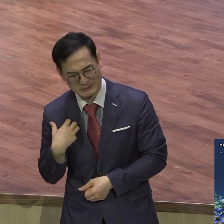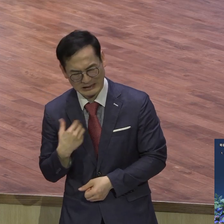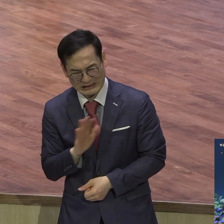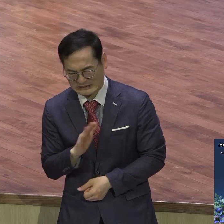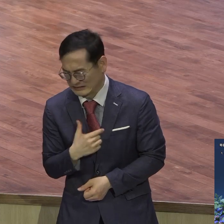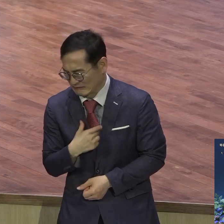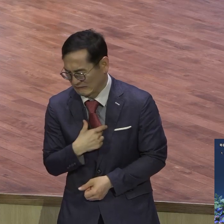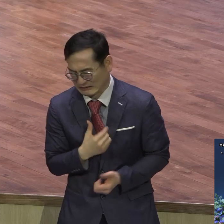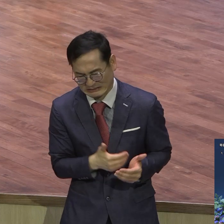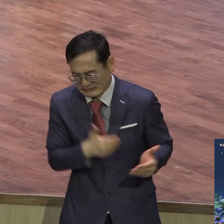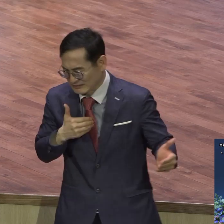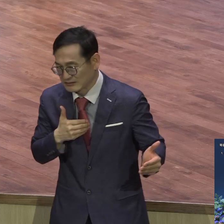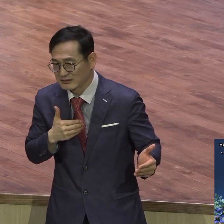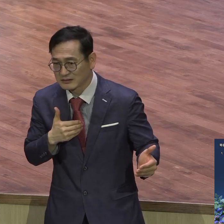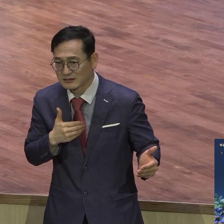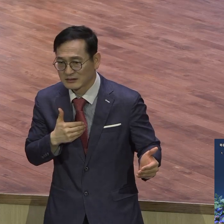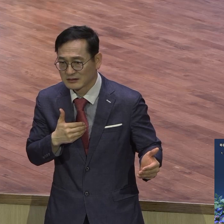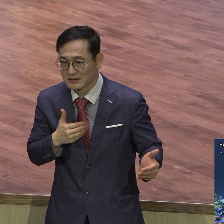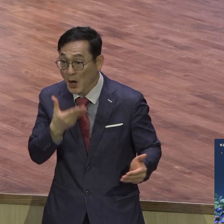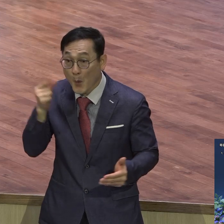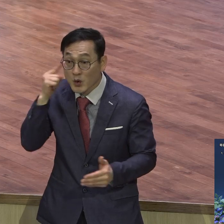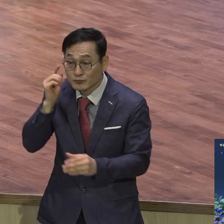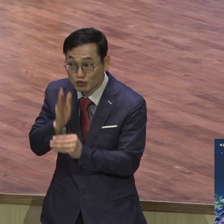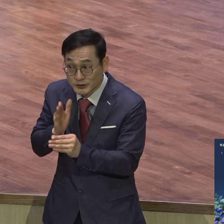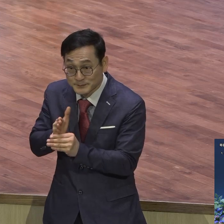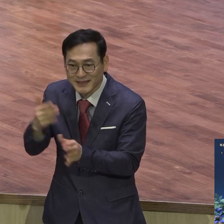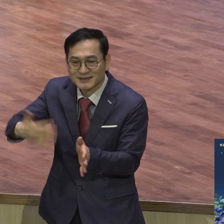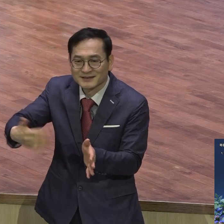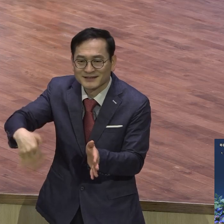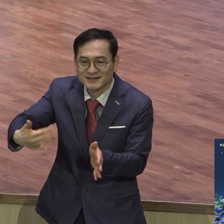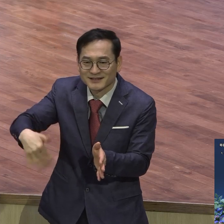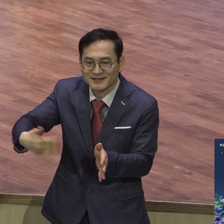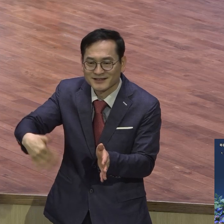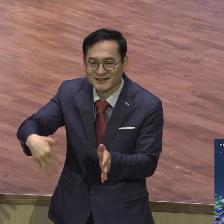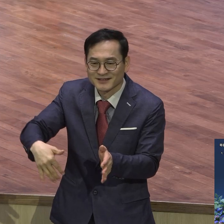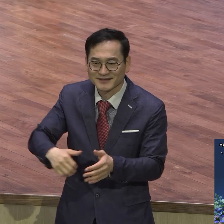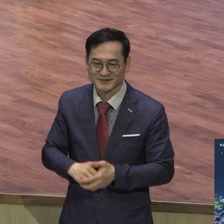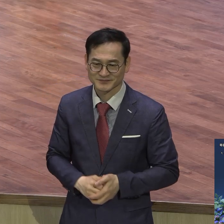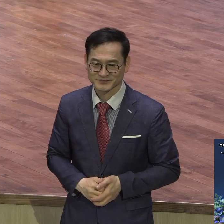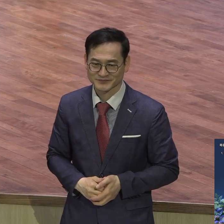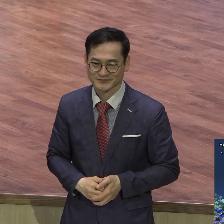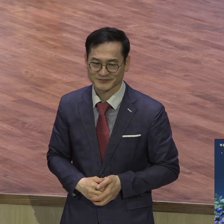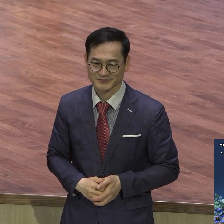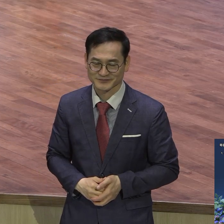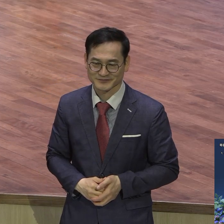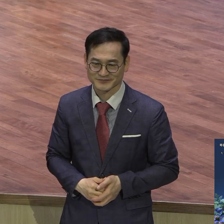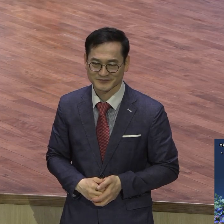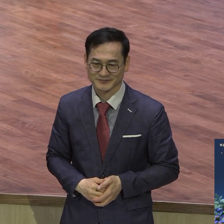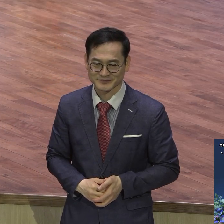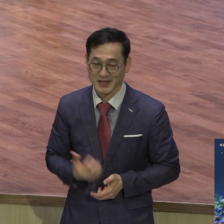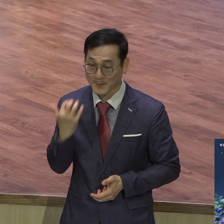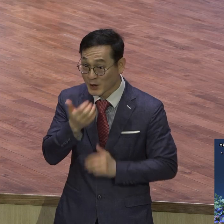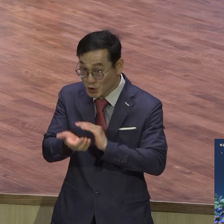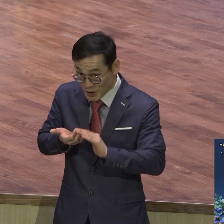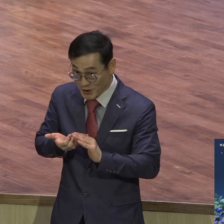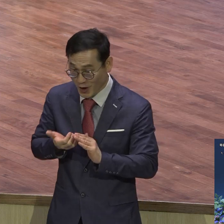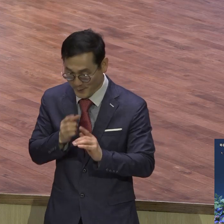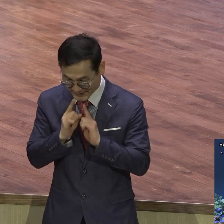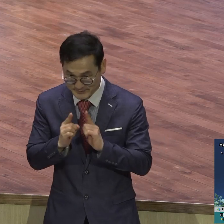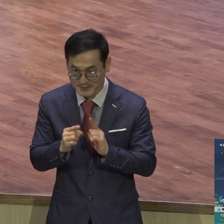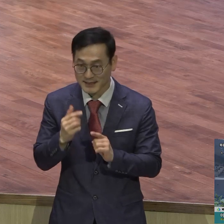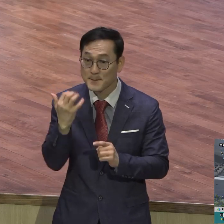그렇습니까. 복음 체질 안 돼서 그래요. 기도하면 돼요. 베드로전서 3장 8절 9절에 사도 베드로가